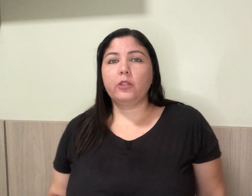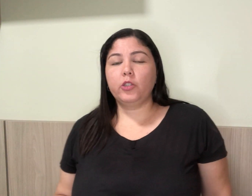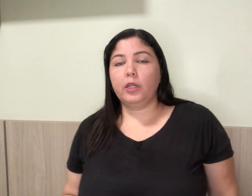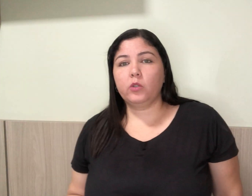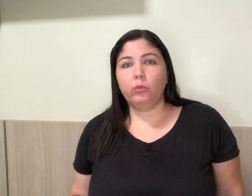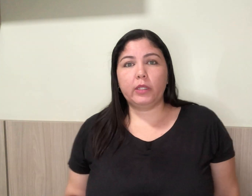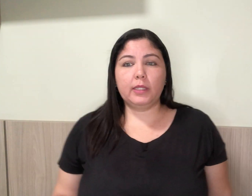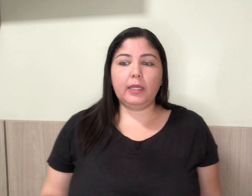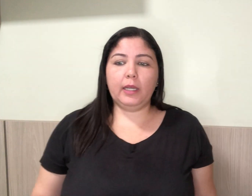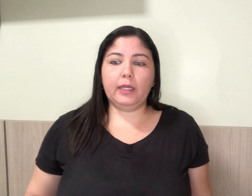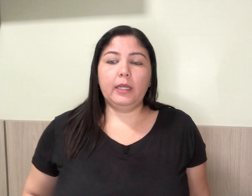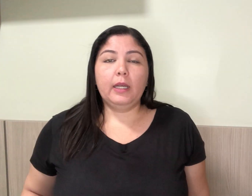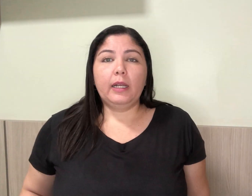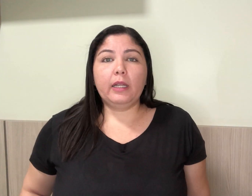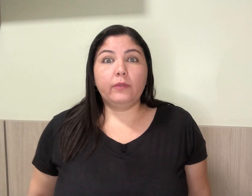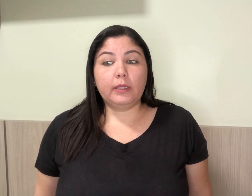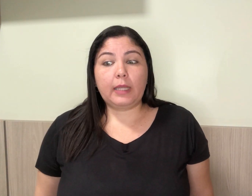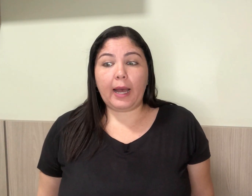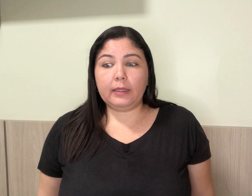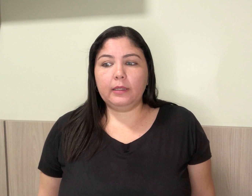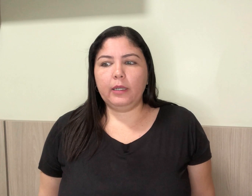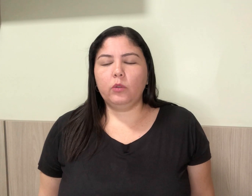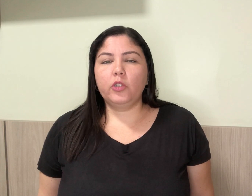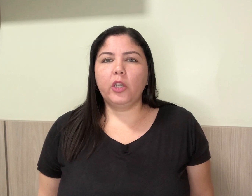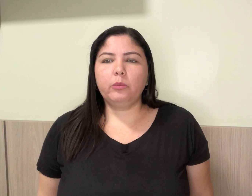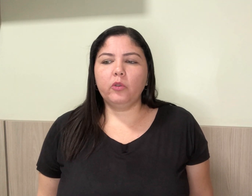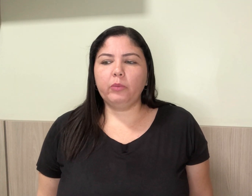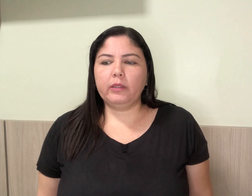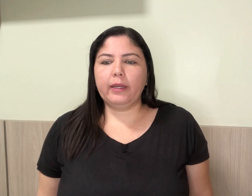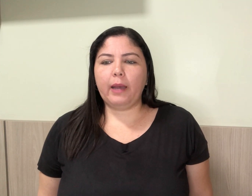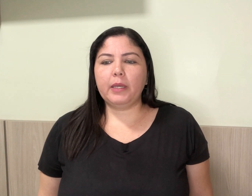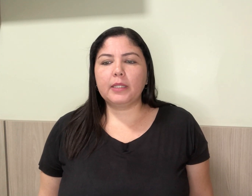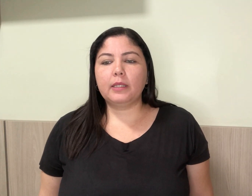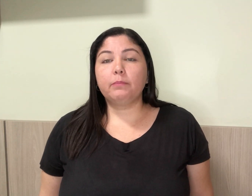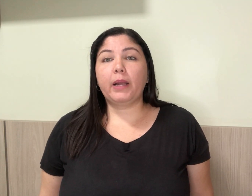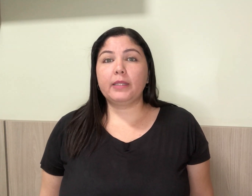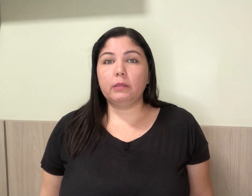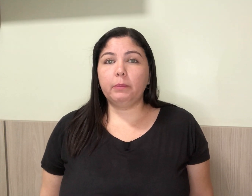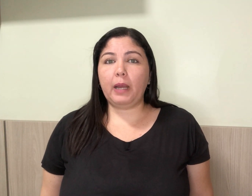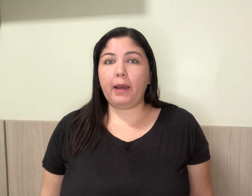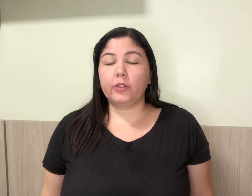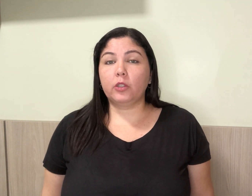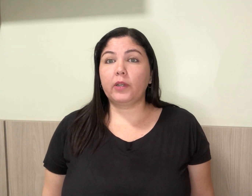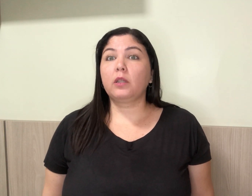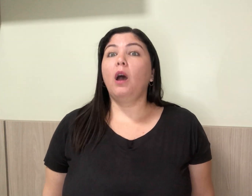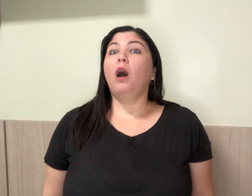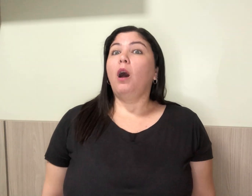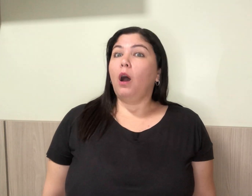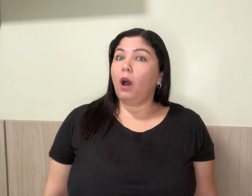gente tem a sobrancelha levantada, né? Um ligeiro movimento da cabeça para cima e para baixo. Então eu faço,